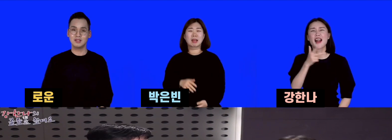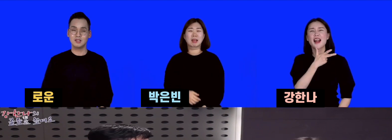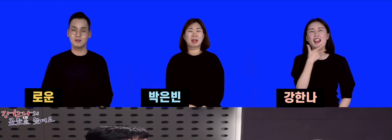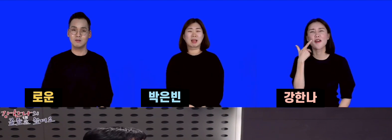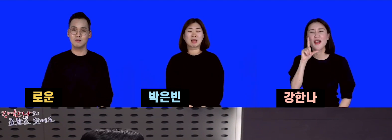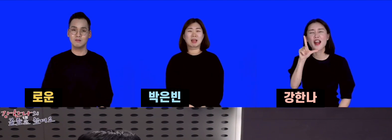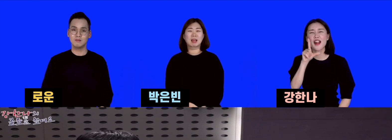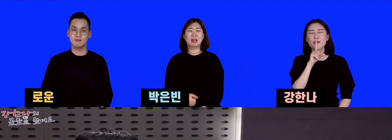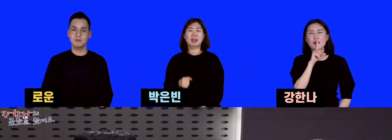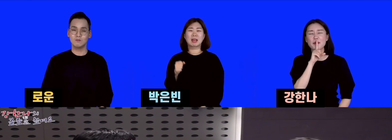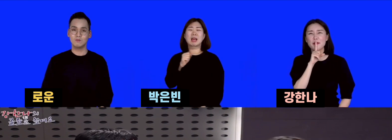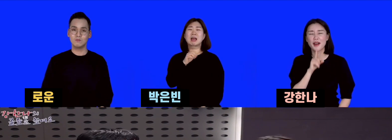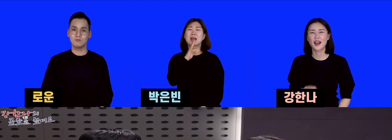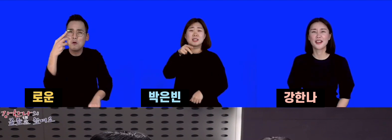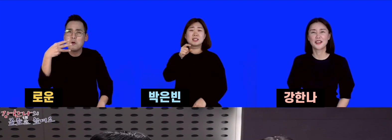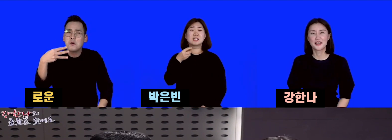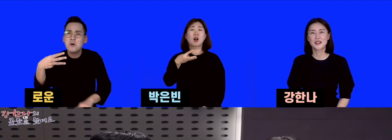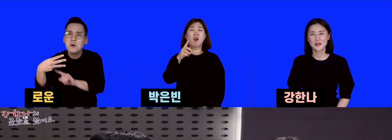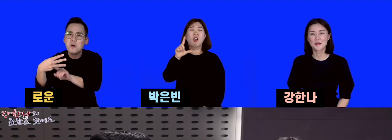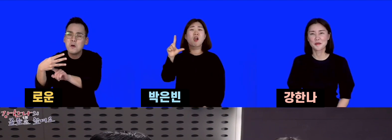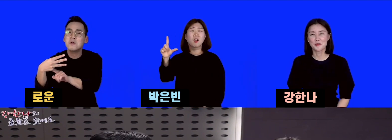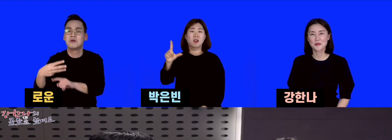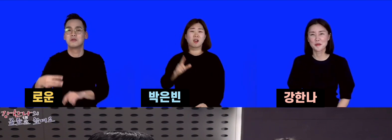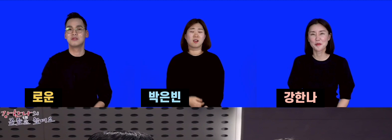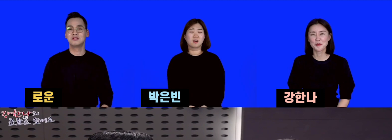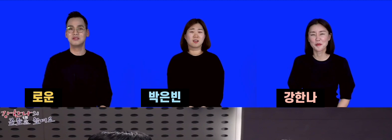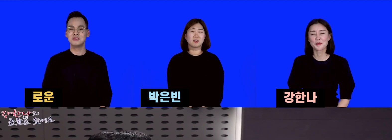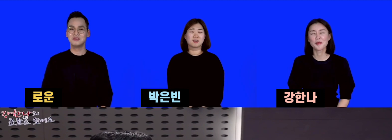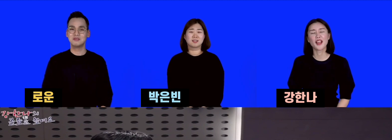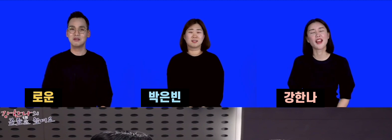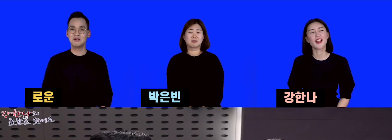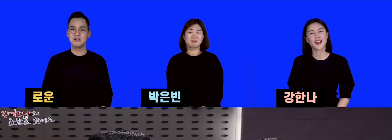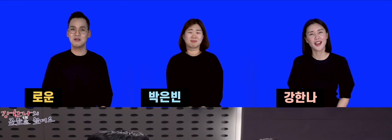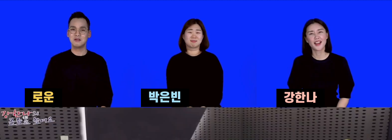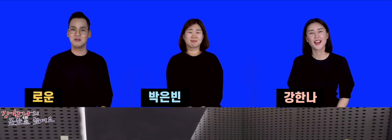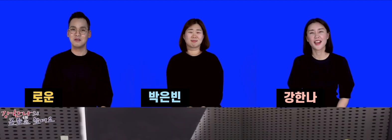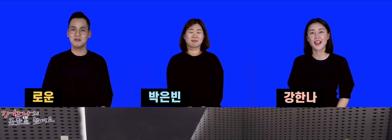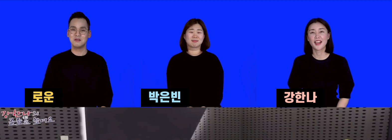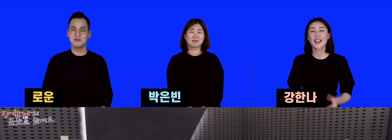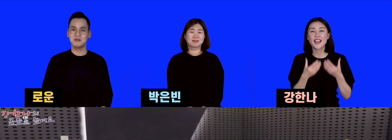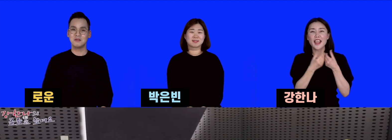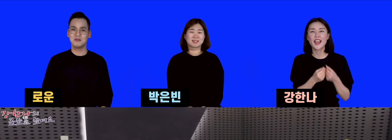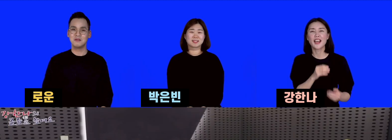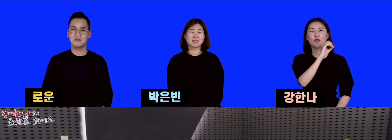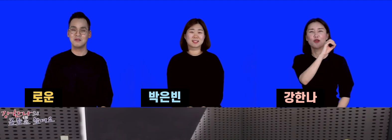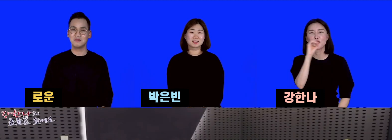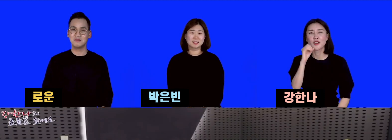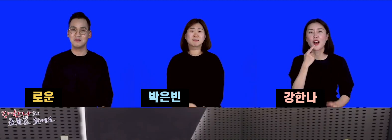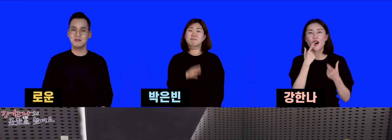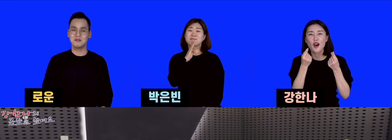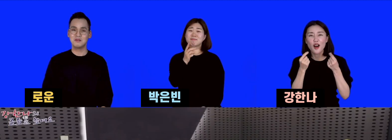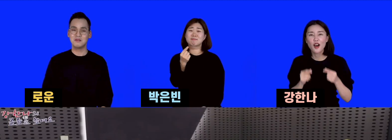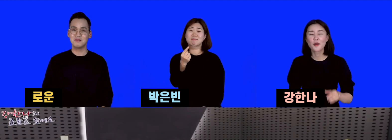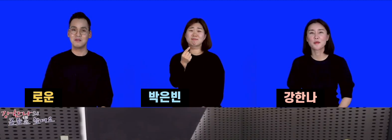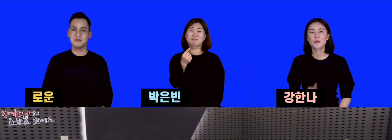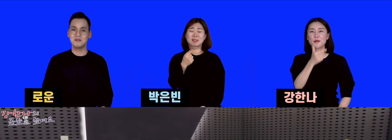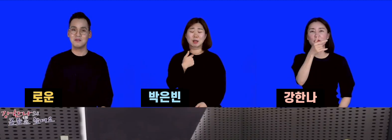L 발음이네 배고팡 배고팡 우리가 뭐 ㅇㅇ 붙이듯이